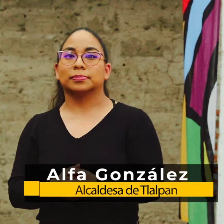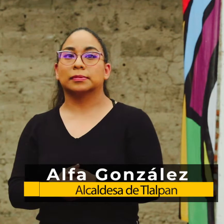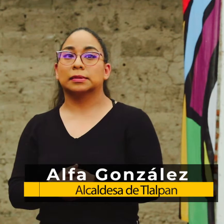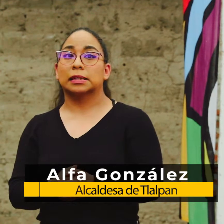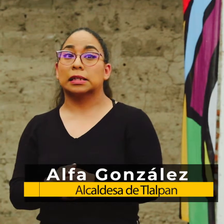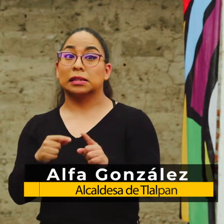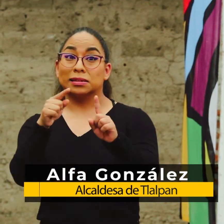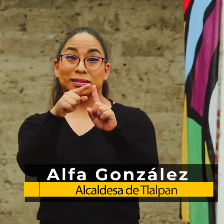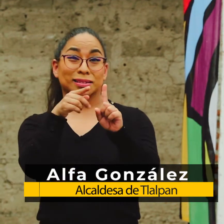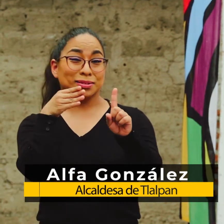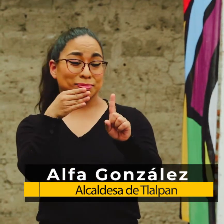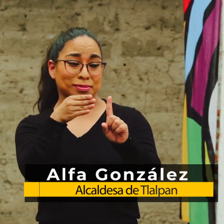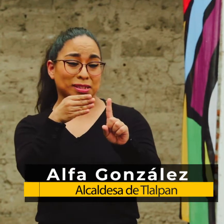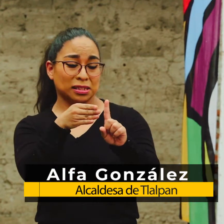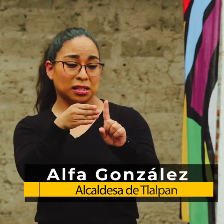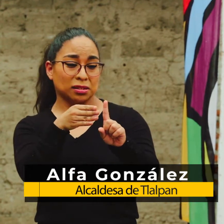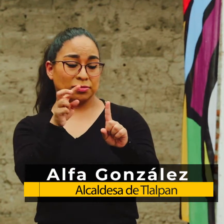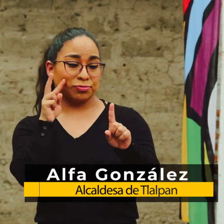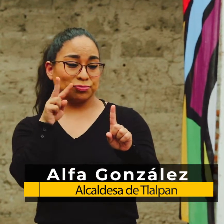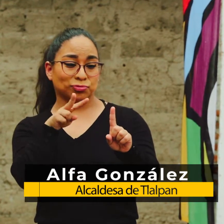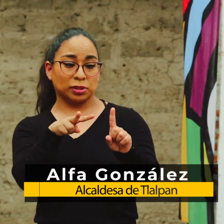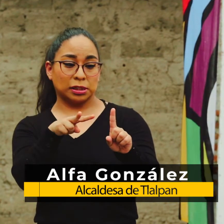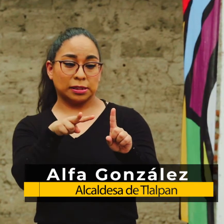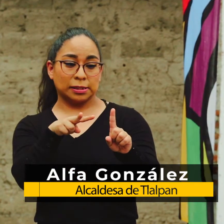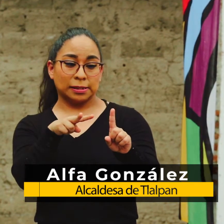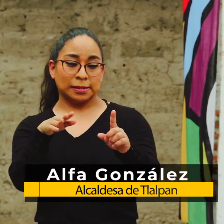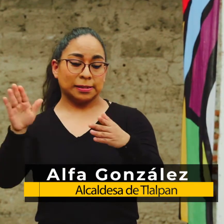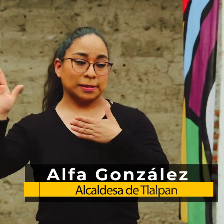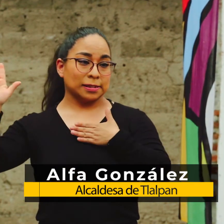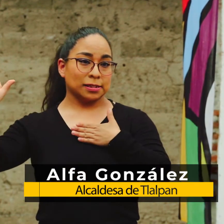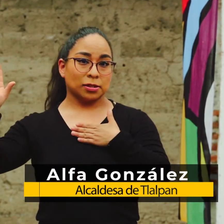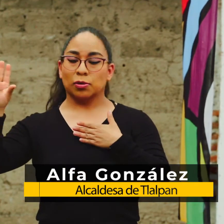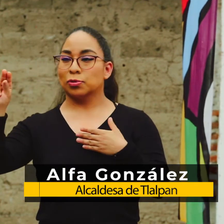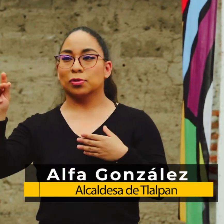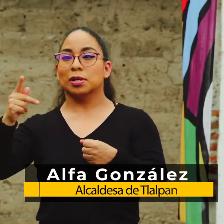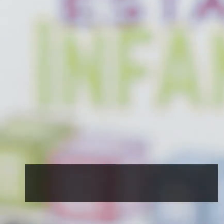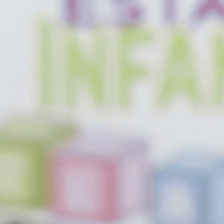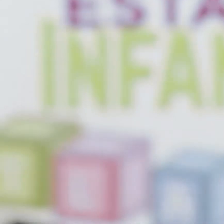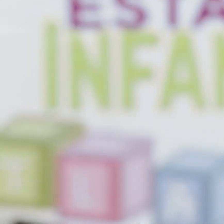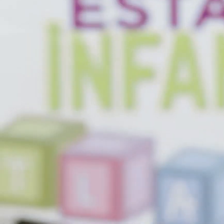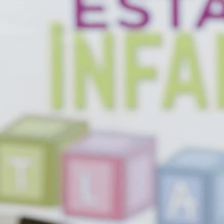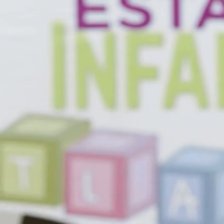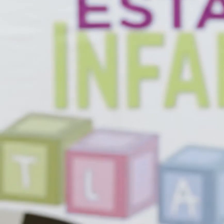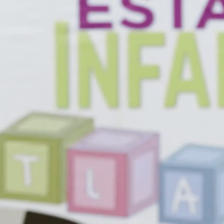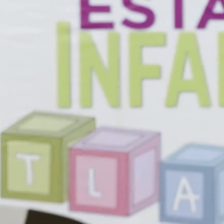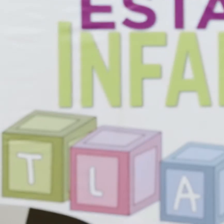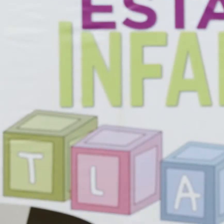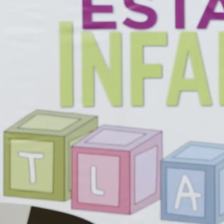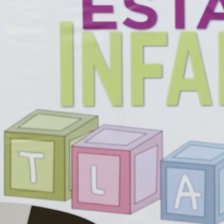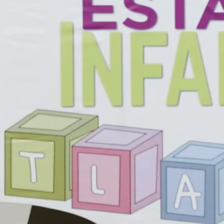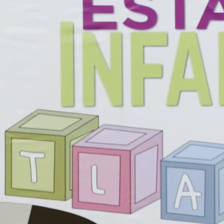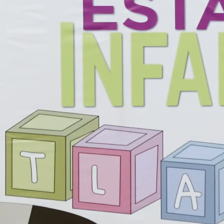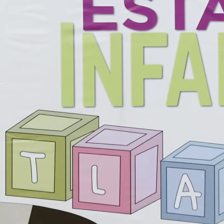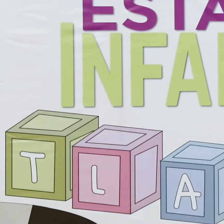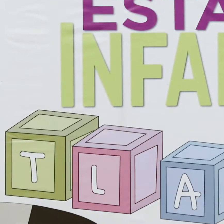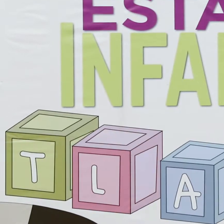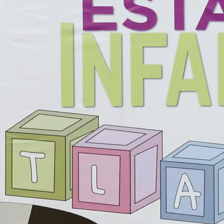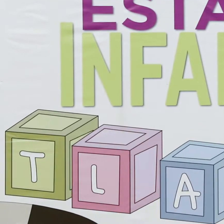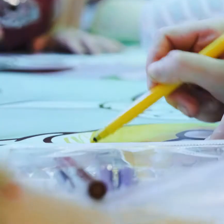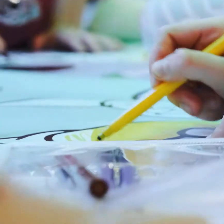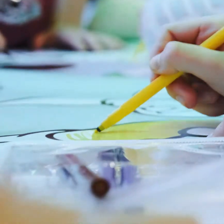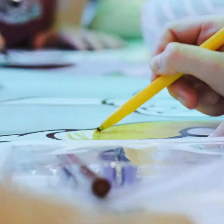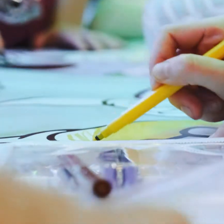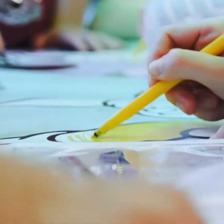compromiso no es que sea una acción social, el compromiso es que sea un programa social. Por eso esta acción se va a realizar